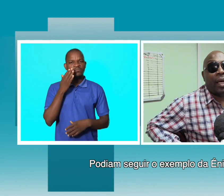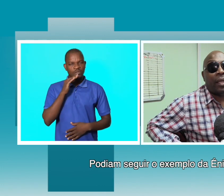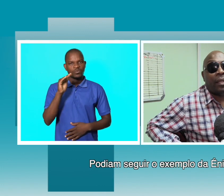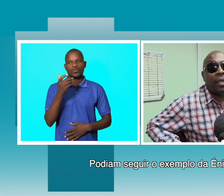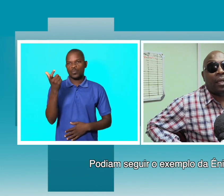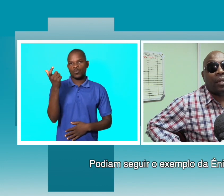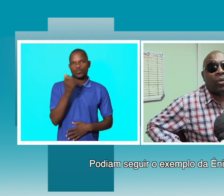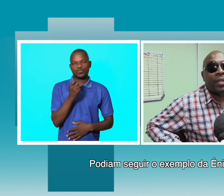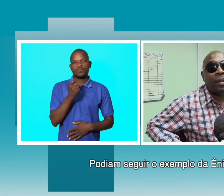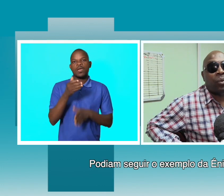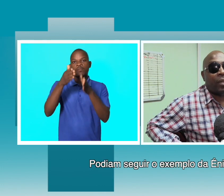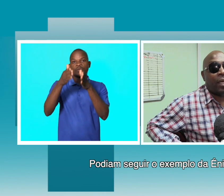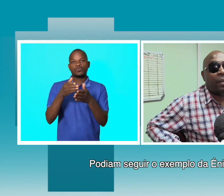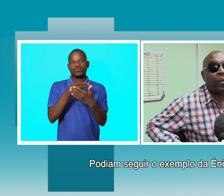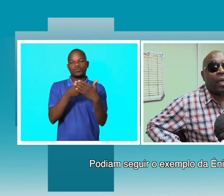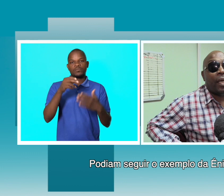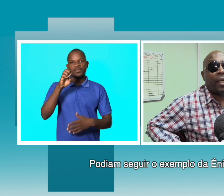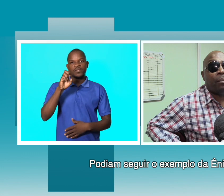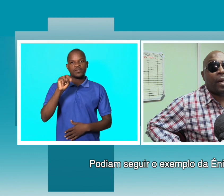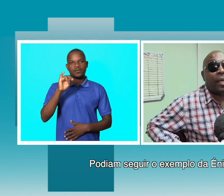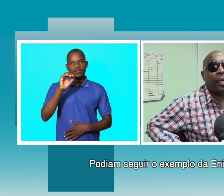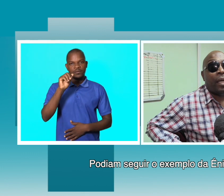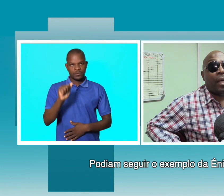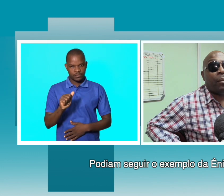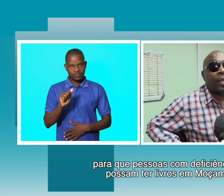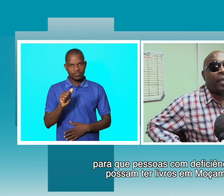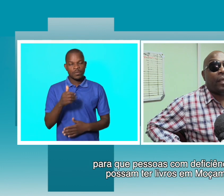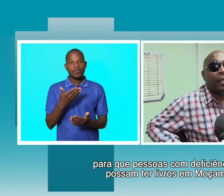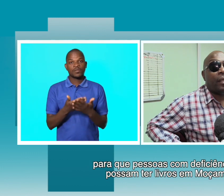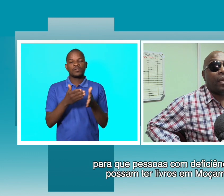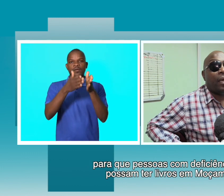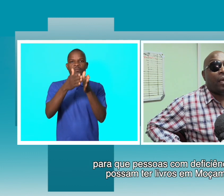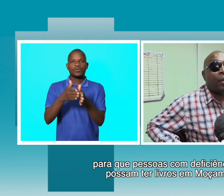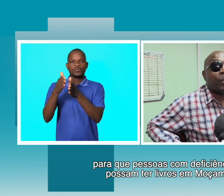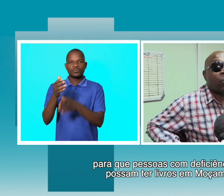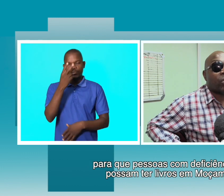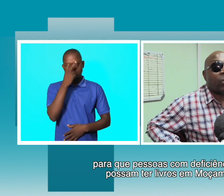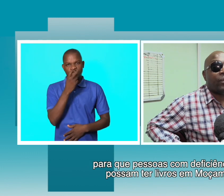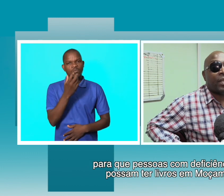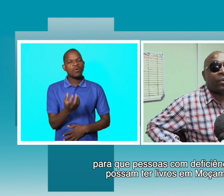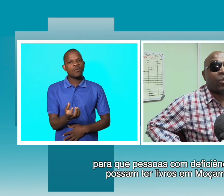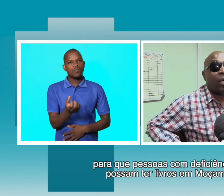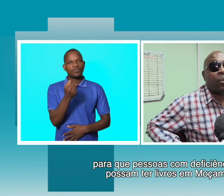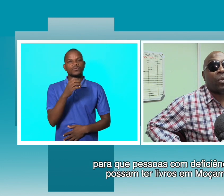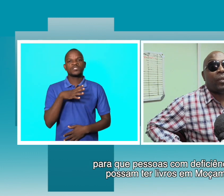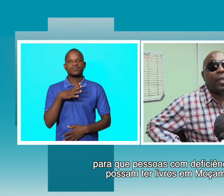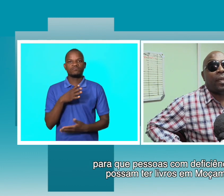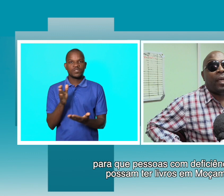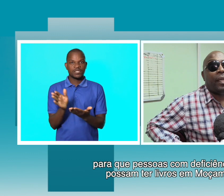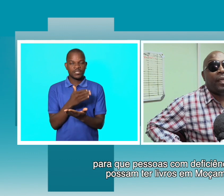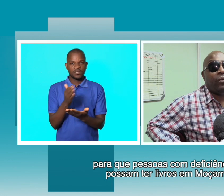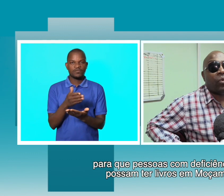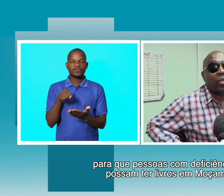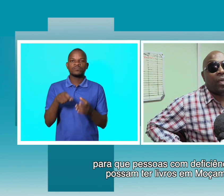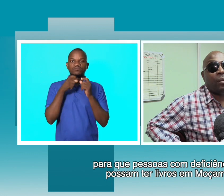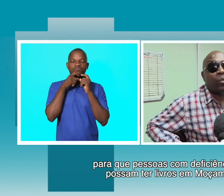olhar o exemplo da Enelipanga para que pessoas com deficiência visual possam ter